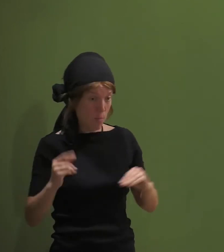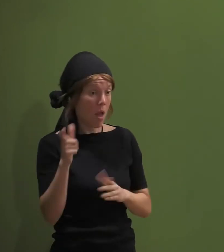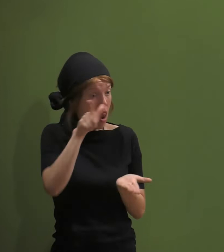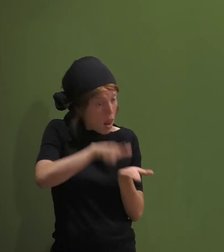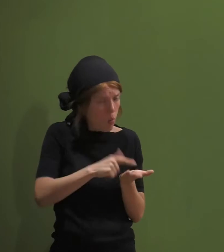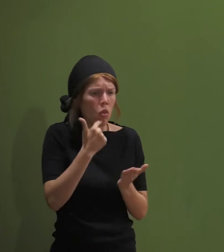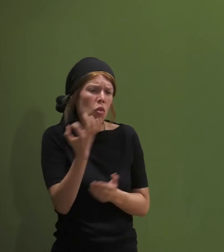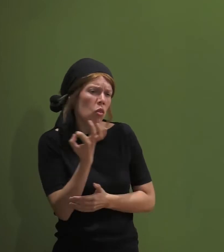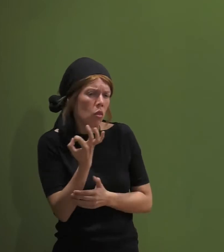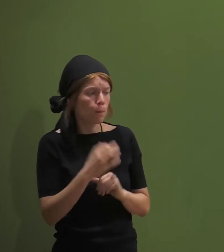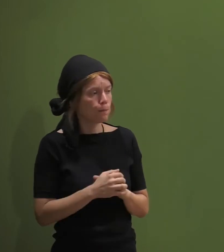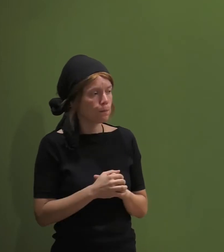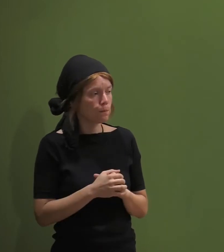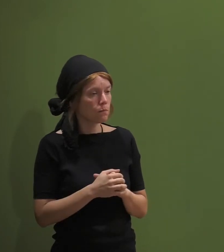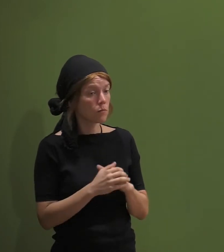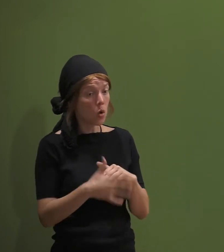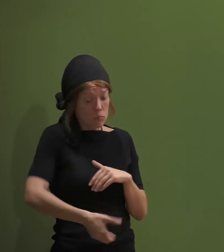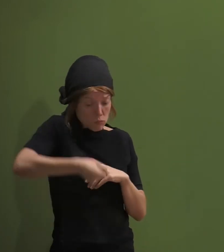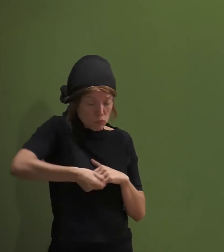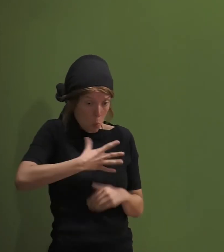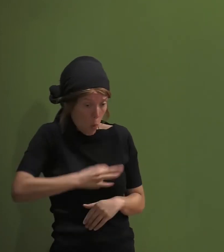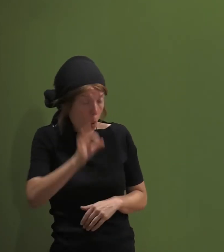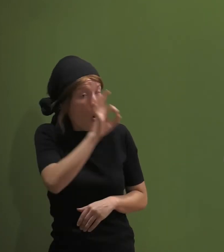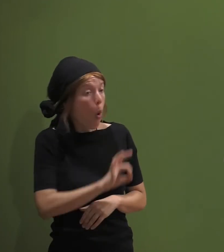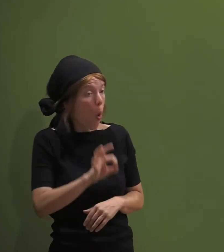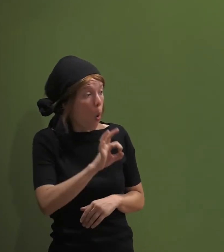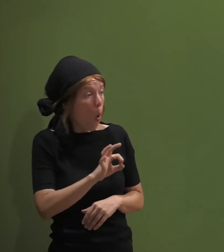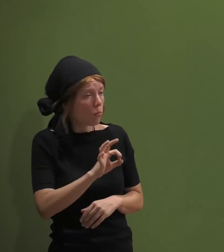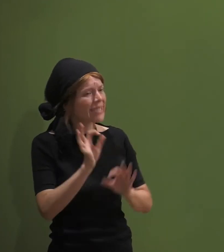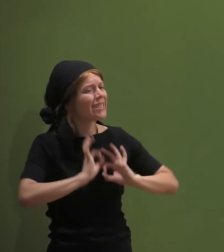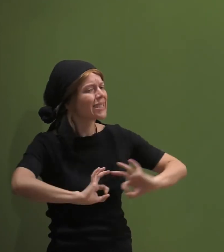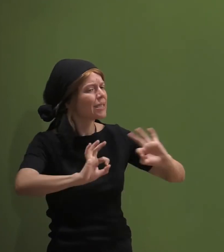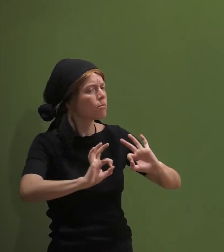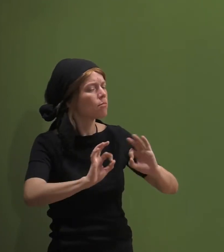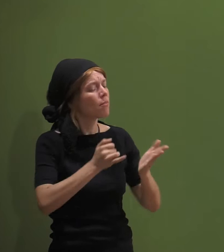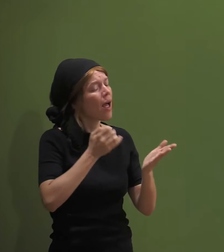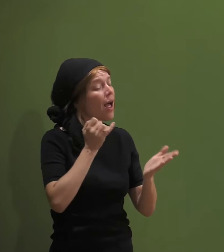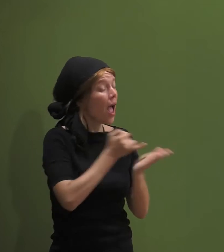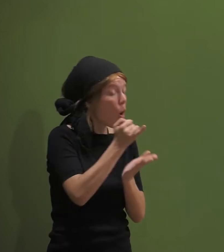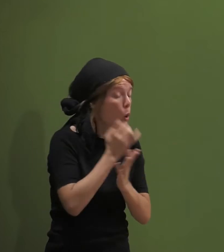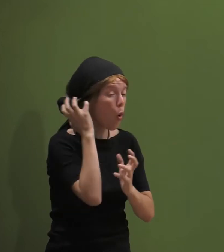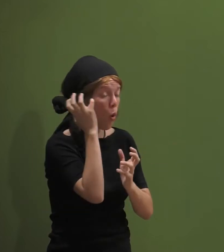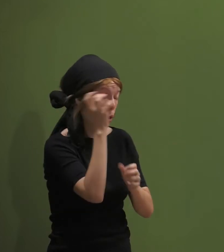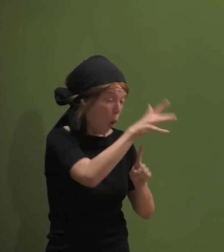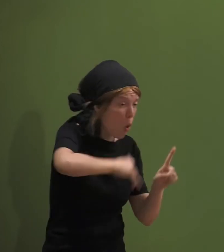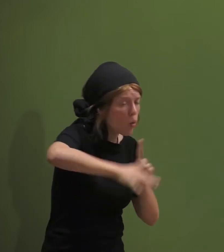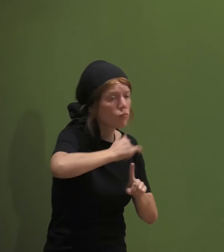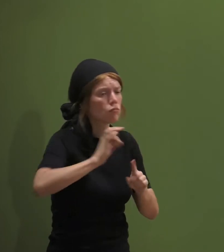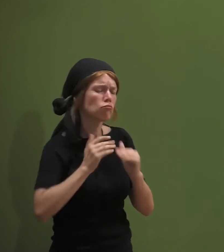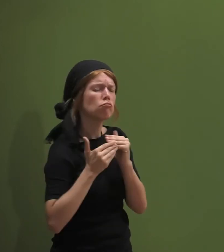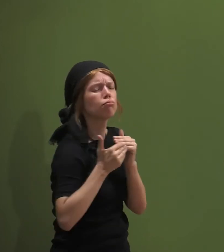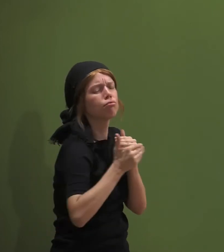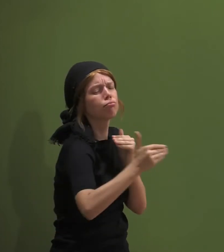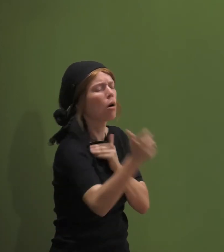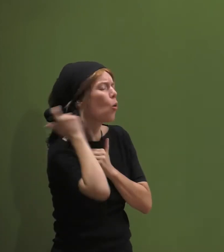define sostenible como que se puede sostener o también, especialmente en ecología y economía, que se puede mantener durante largo